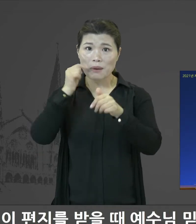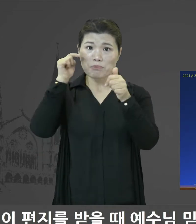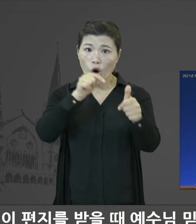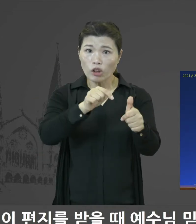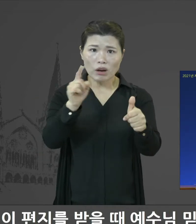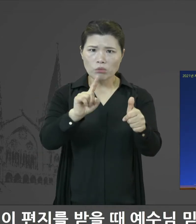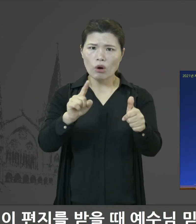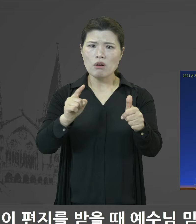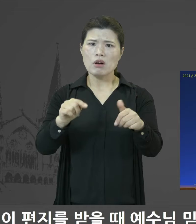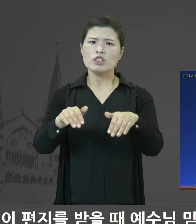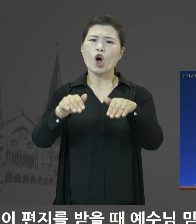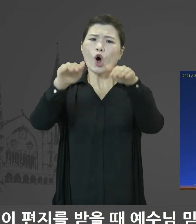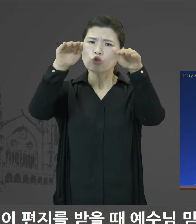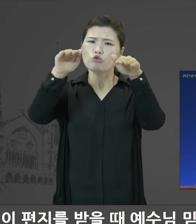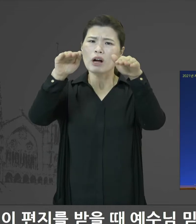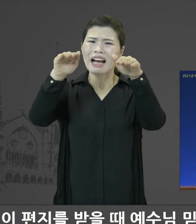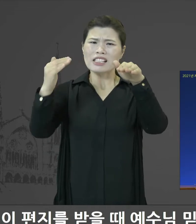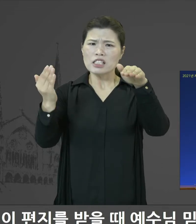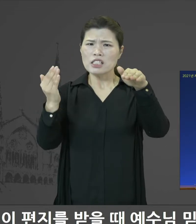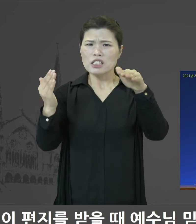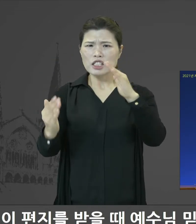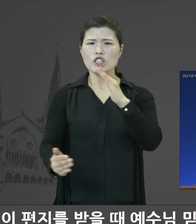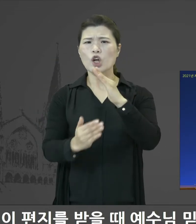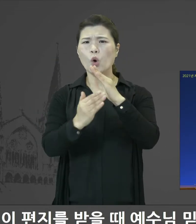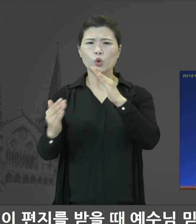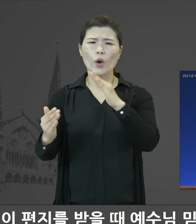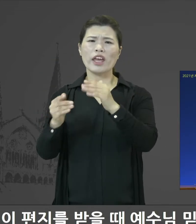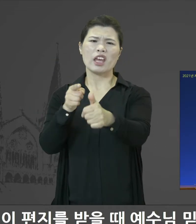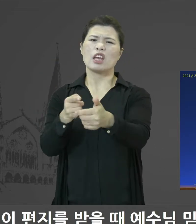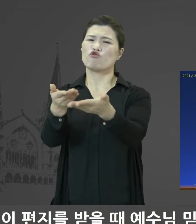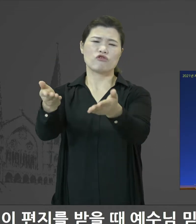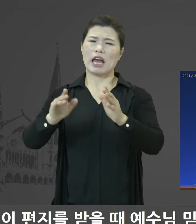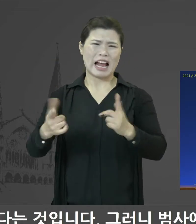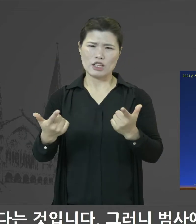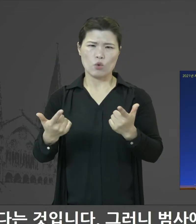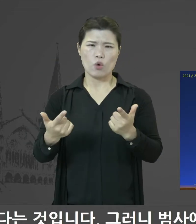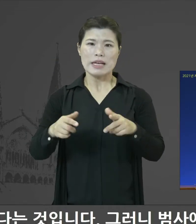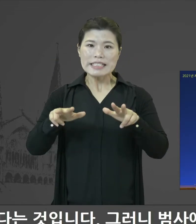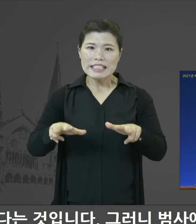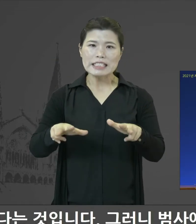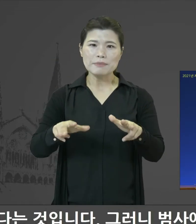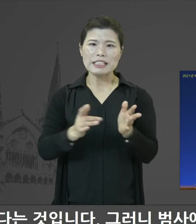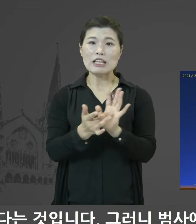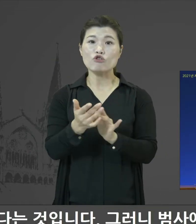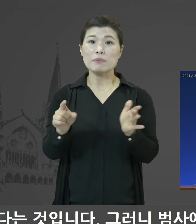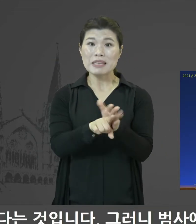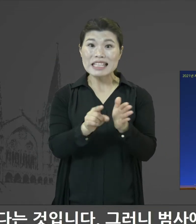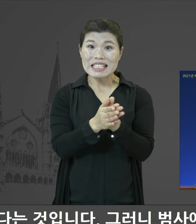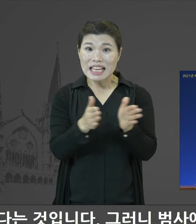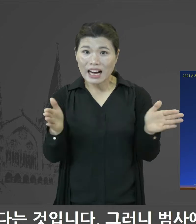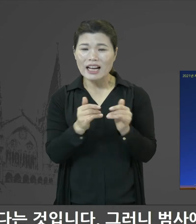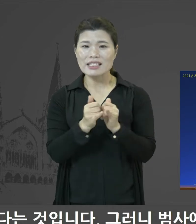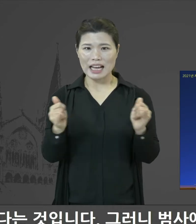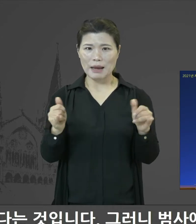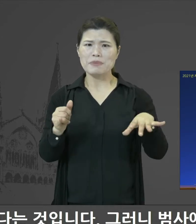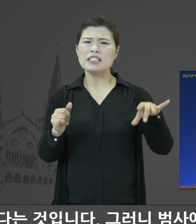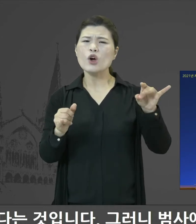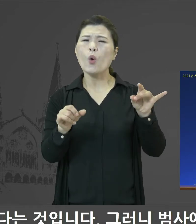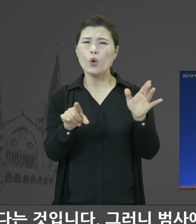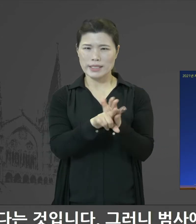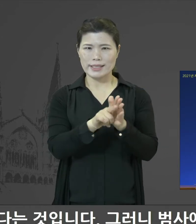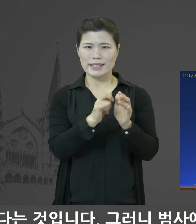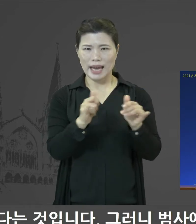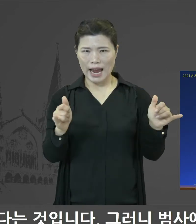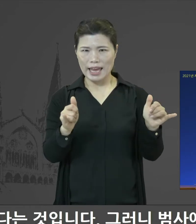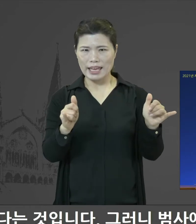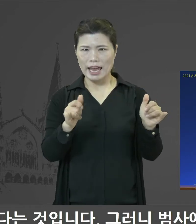성숙한 성도들에게 준 것이 아니라 이제 막 예수님을 믿고 그 뜻대로 살기를 원하는 초신자들에게